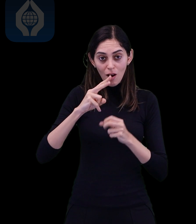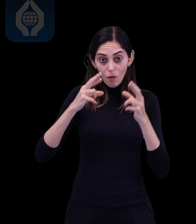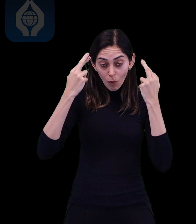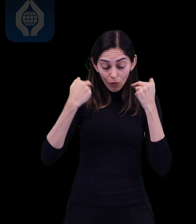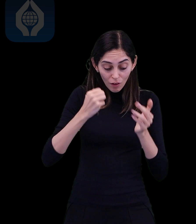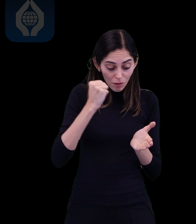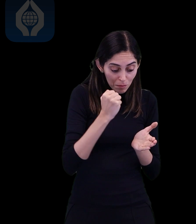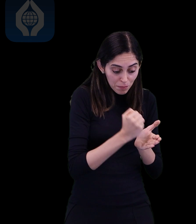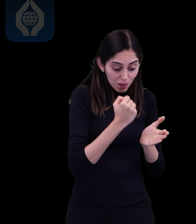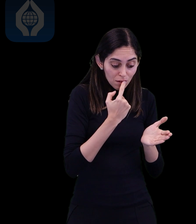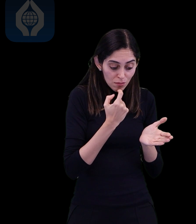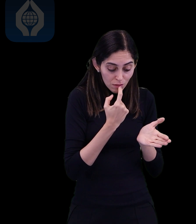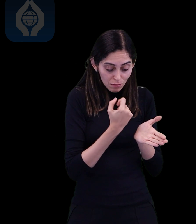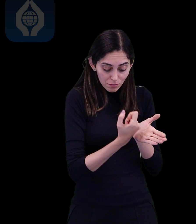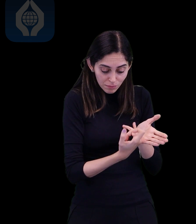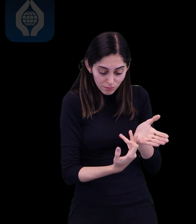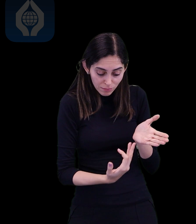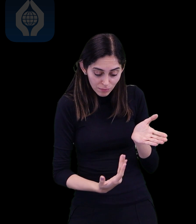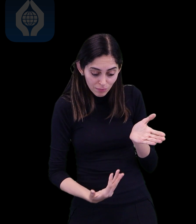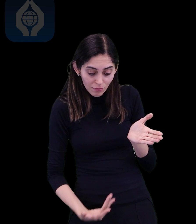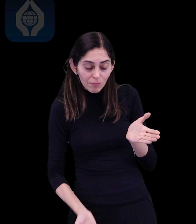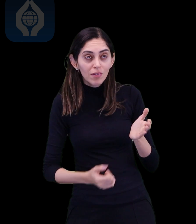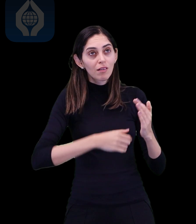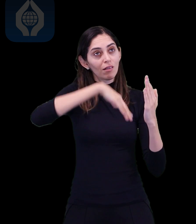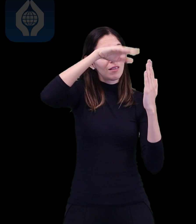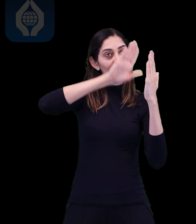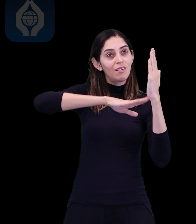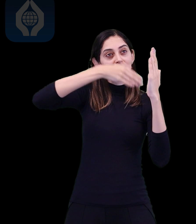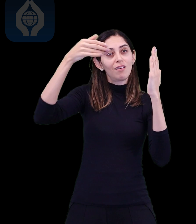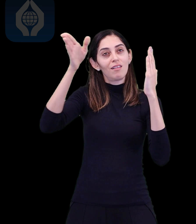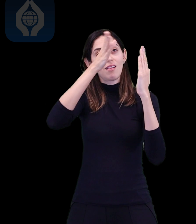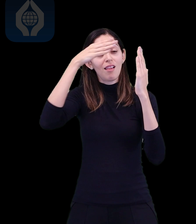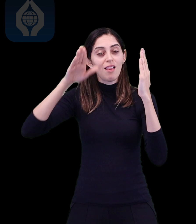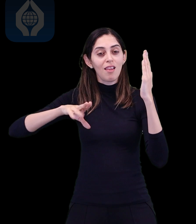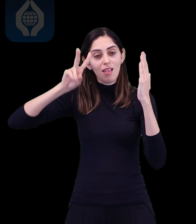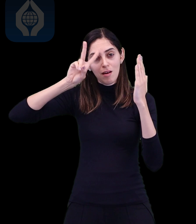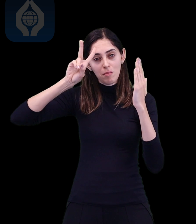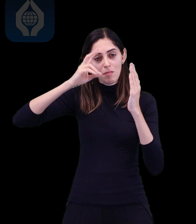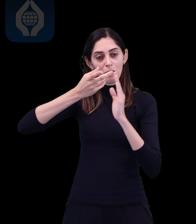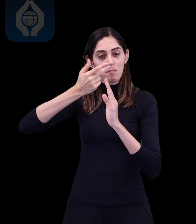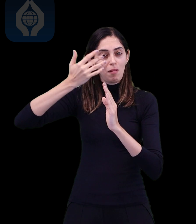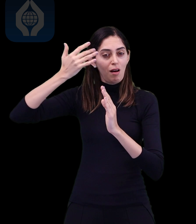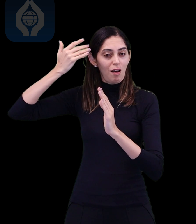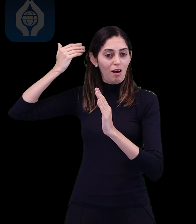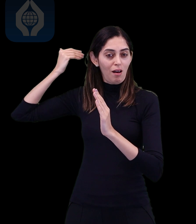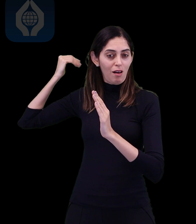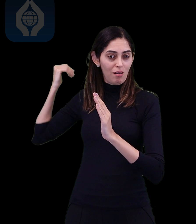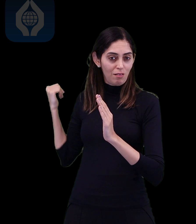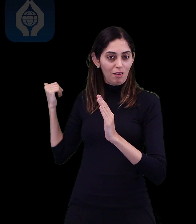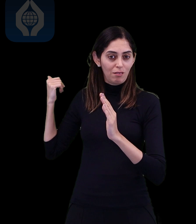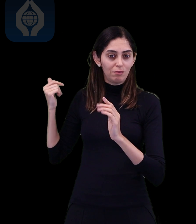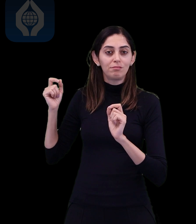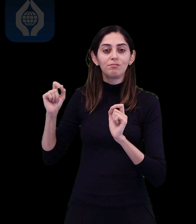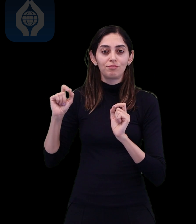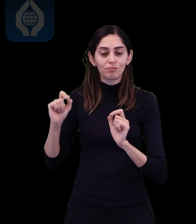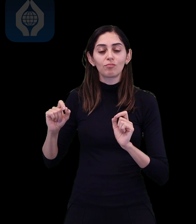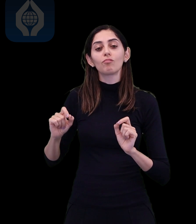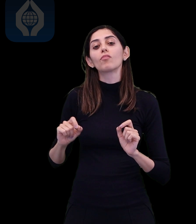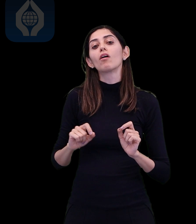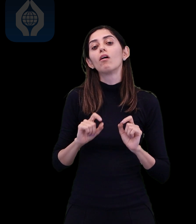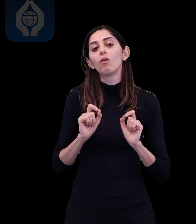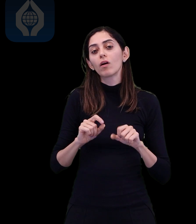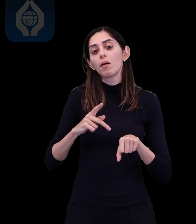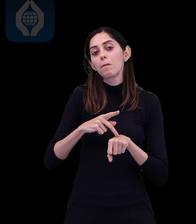em memória da libertação de seus antepassados. O povo judeu viajava grandes distâncias para participar